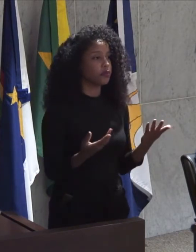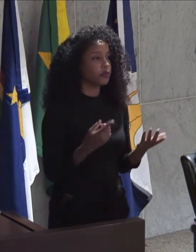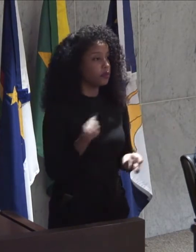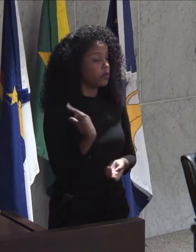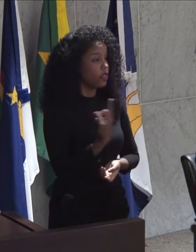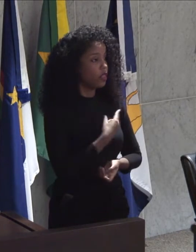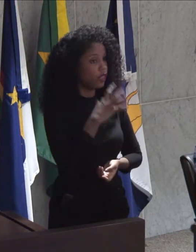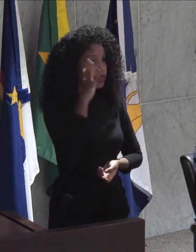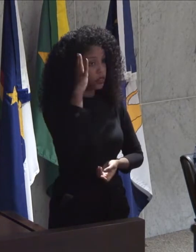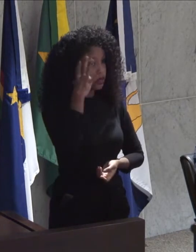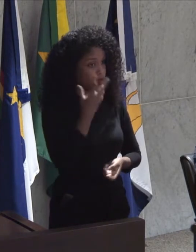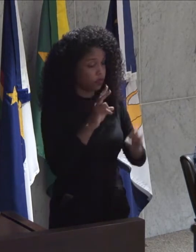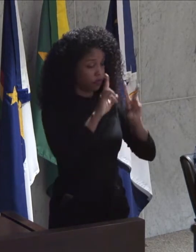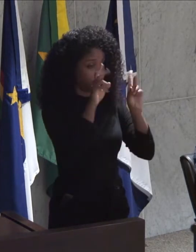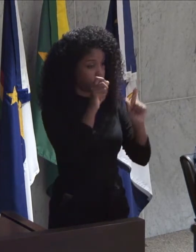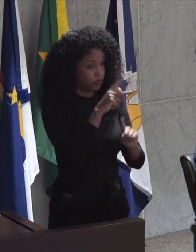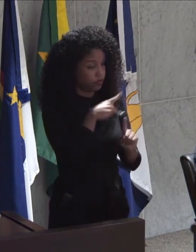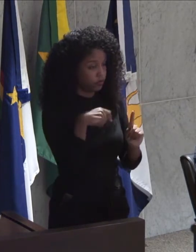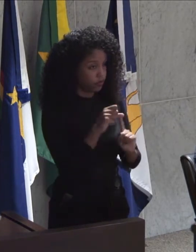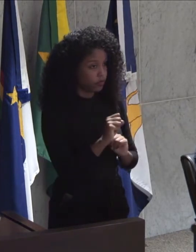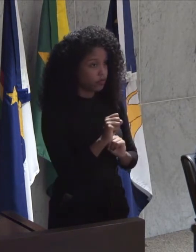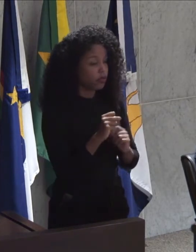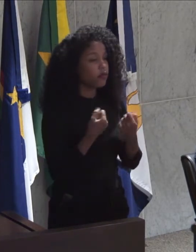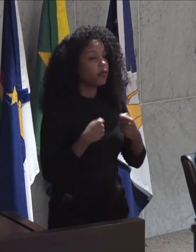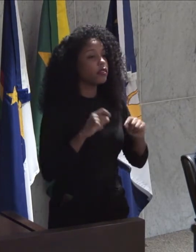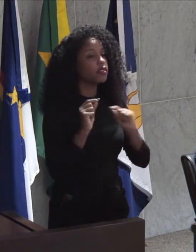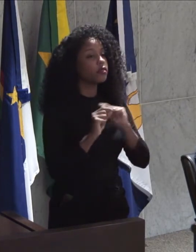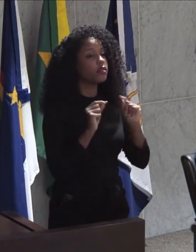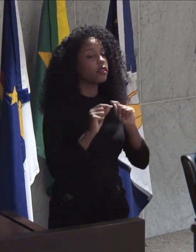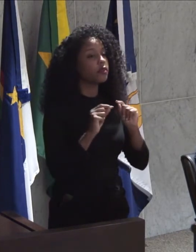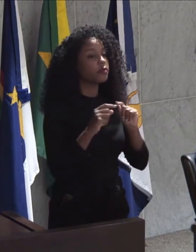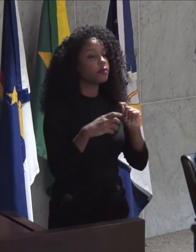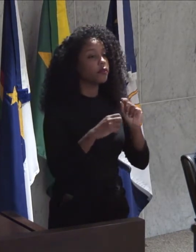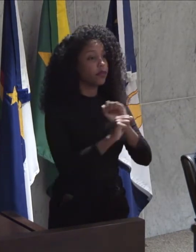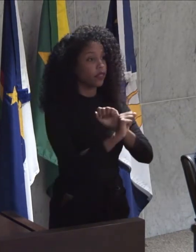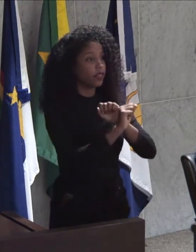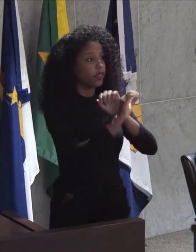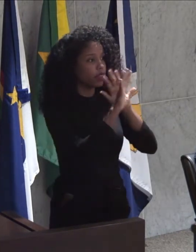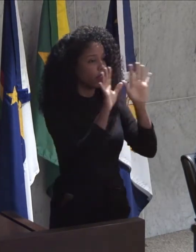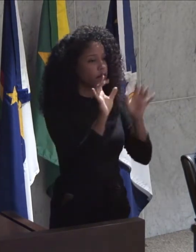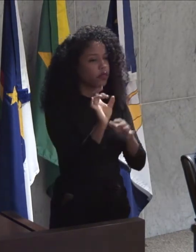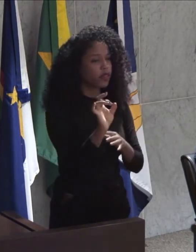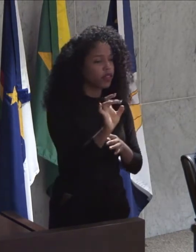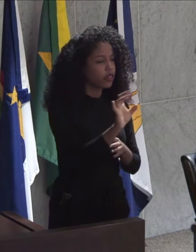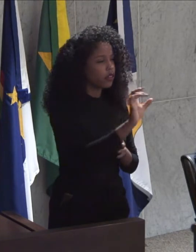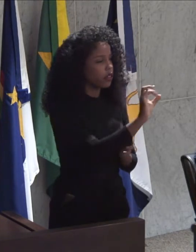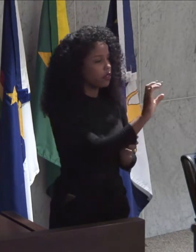o problema da Previdência, tem que estar muito claro para cada